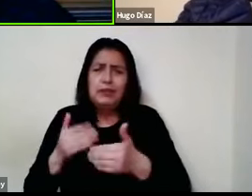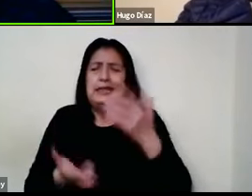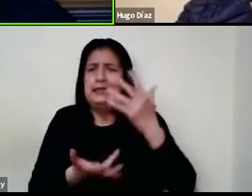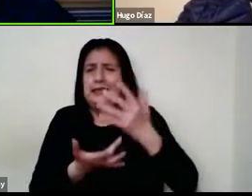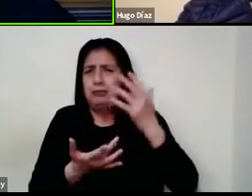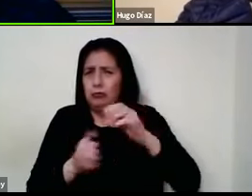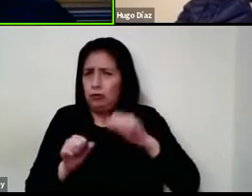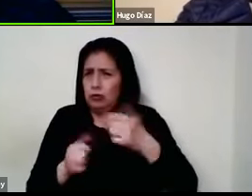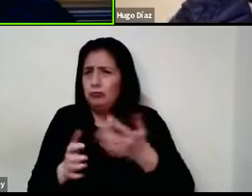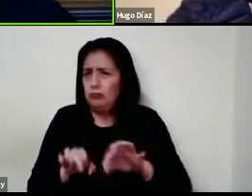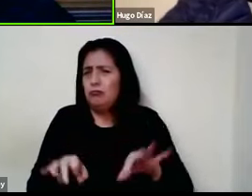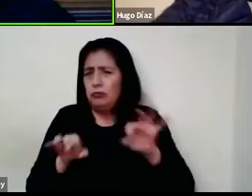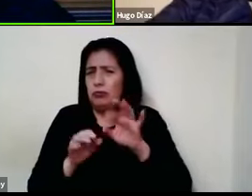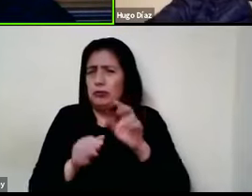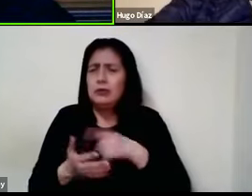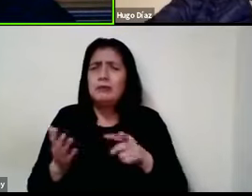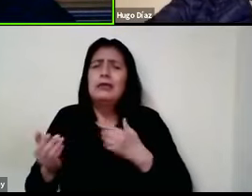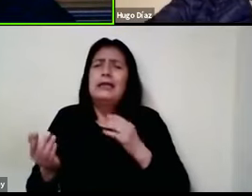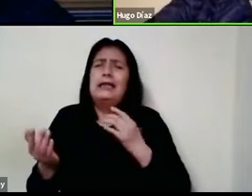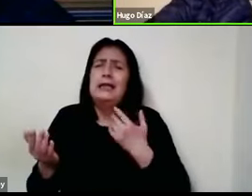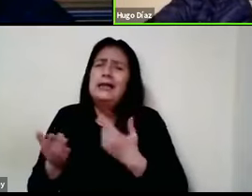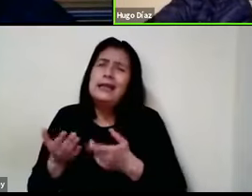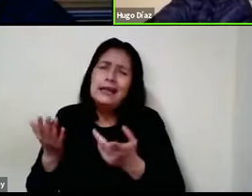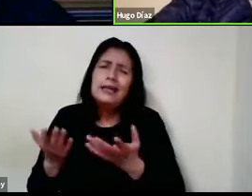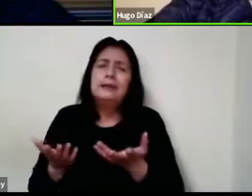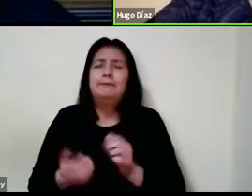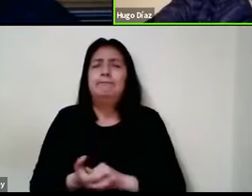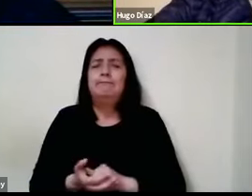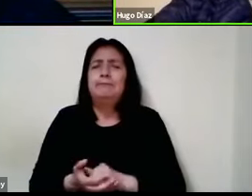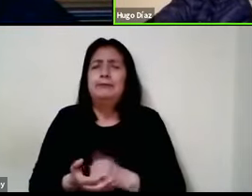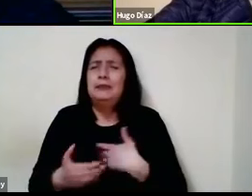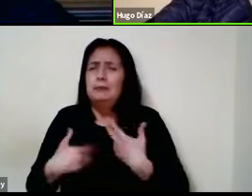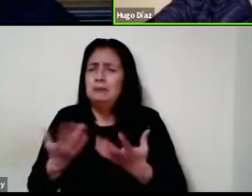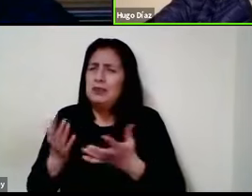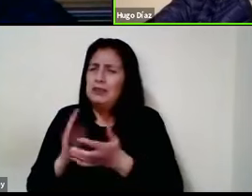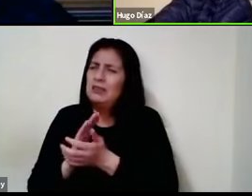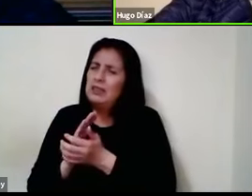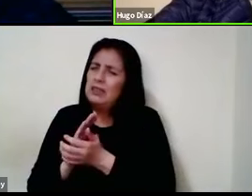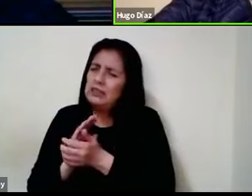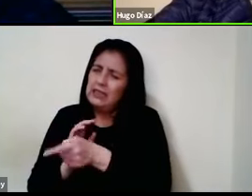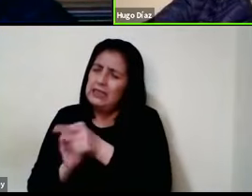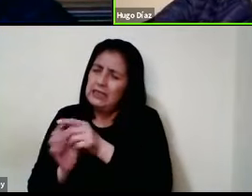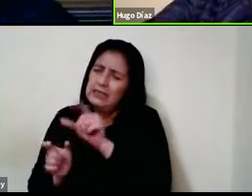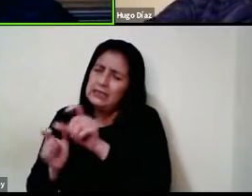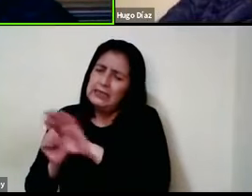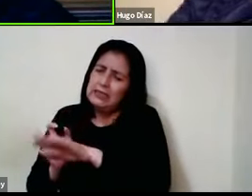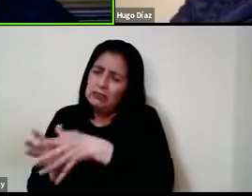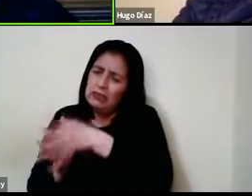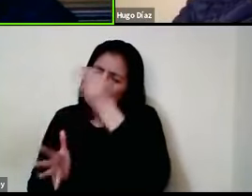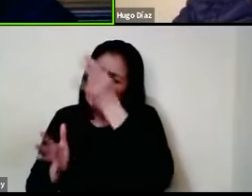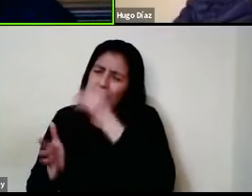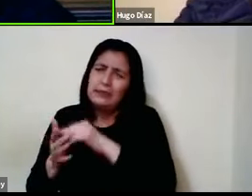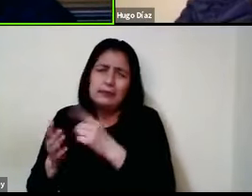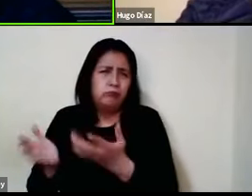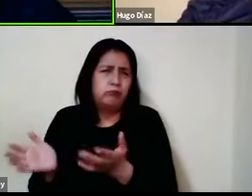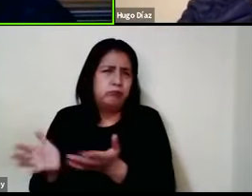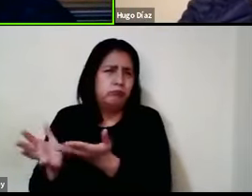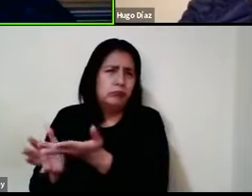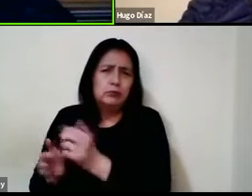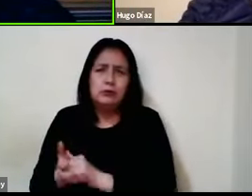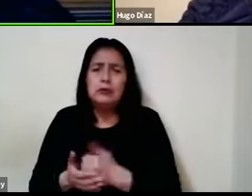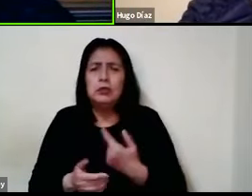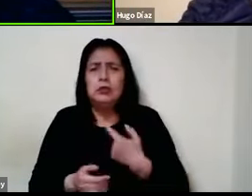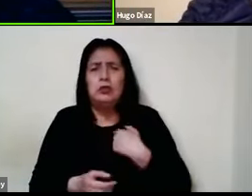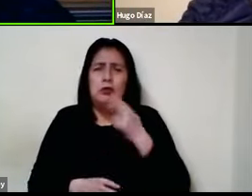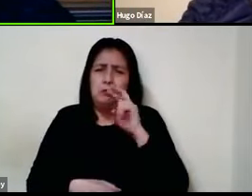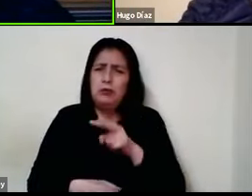muy importante para acercarnos, digamos, y para potenciar el aprendizaje. Entonces, juegan un papel